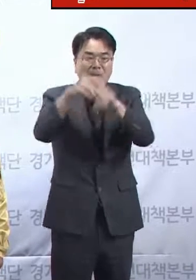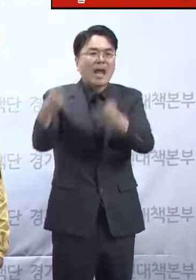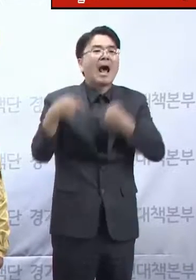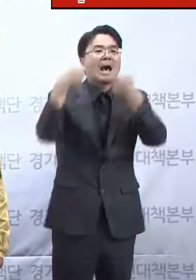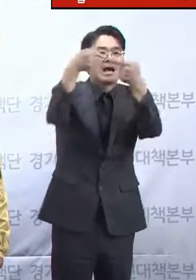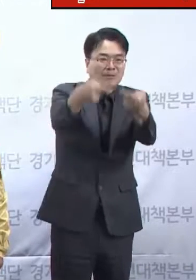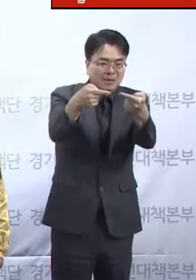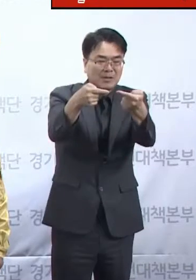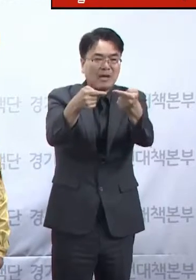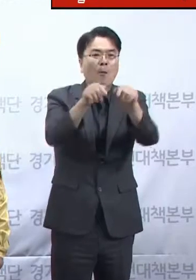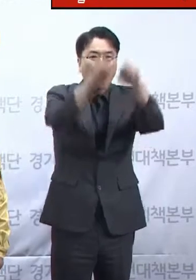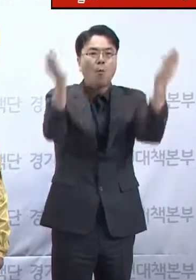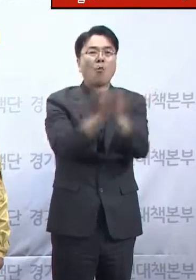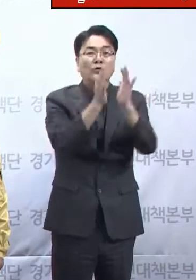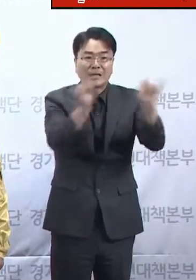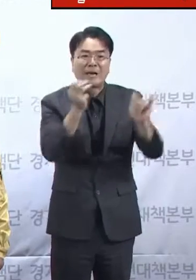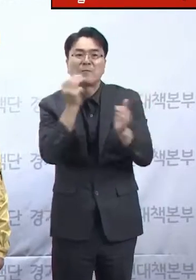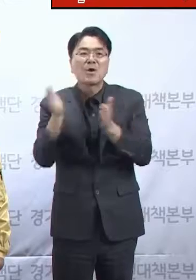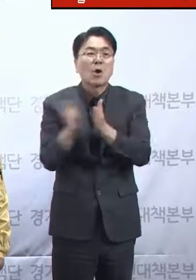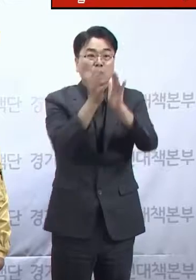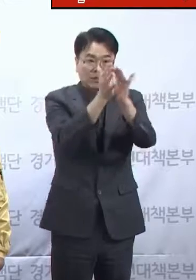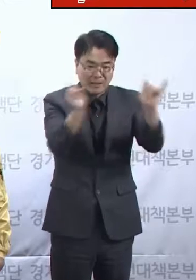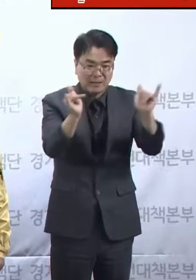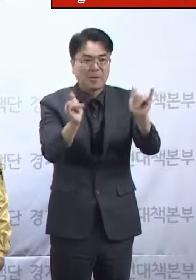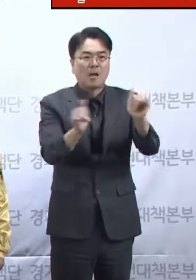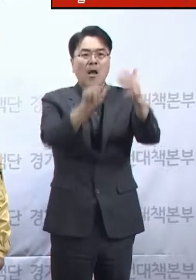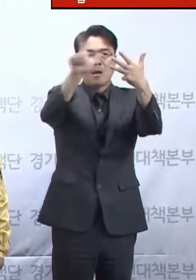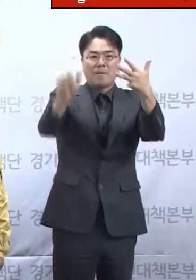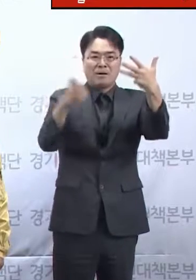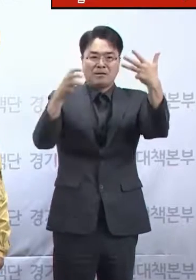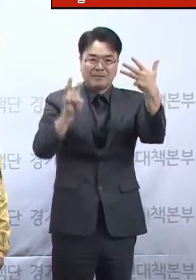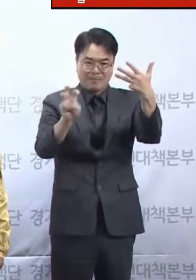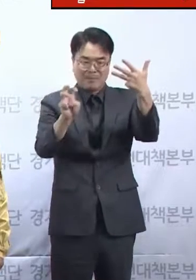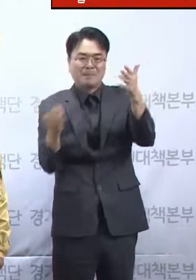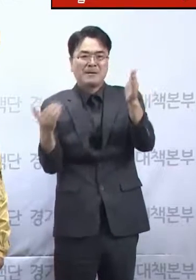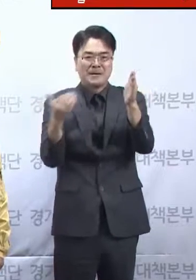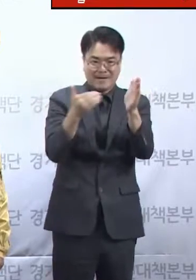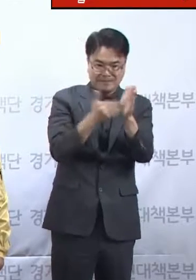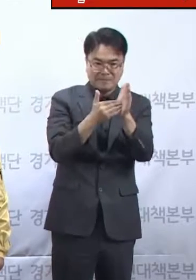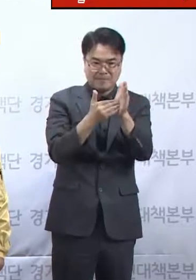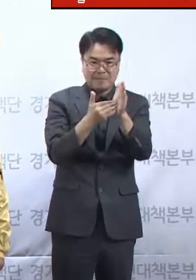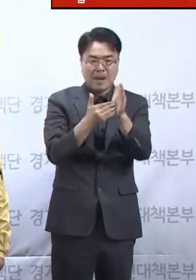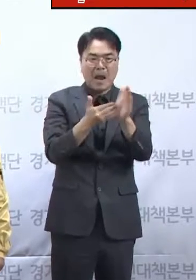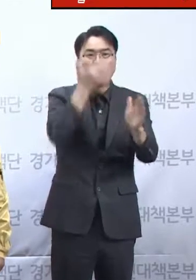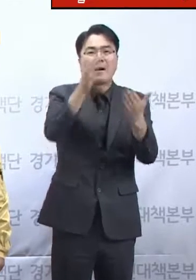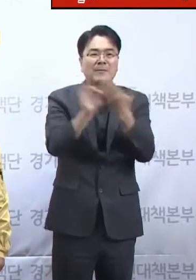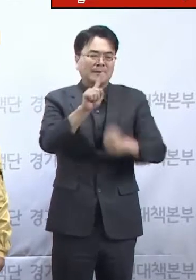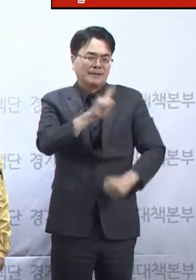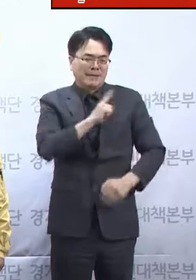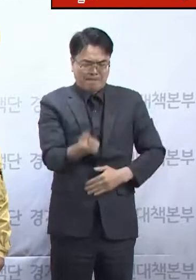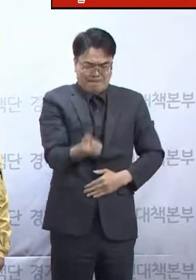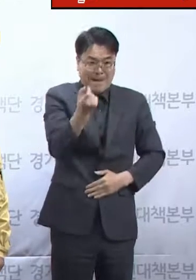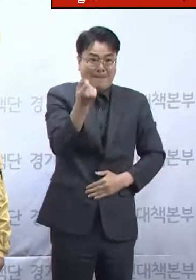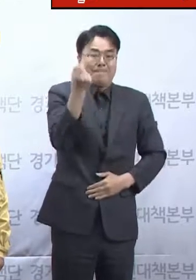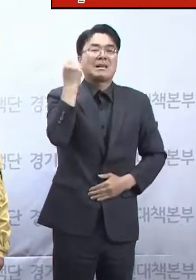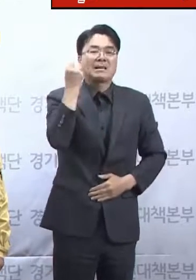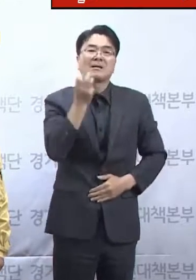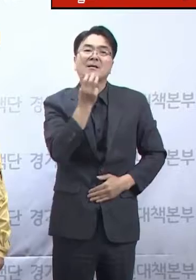참석한 경기도민은 8월 30일까지 가능한 가장 빠른 시간 내에